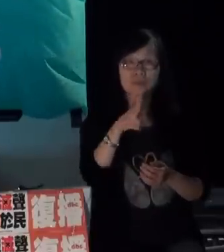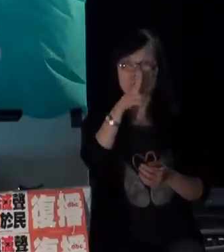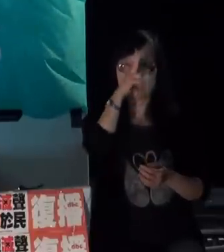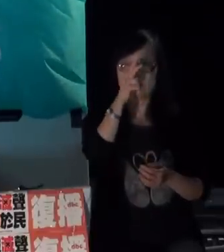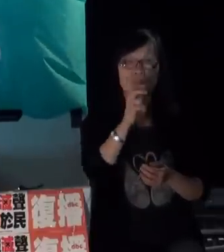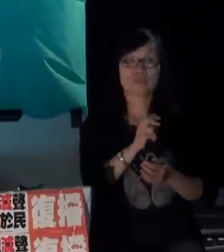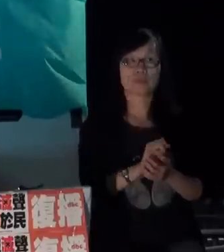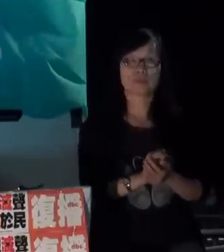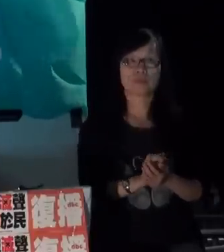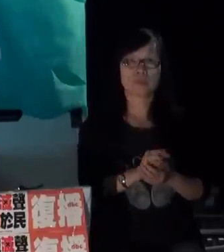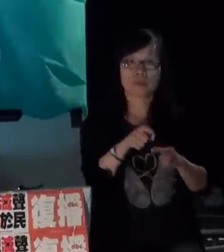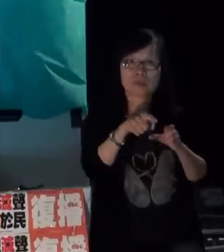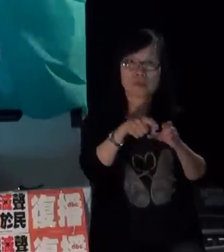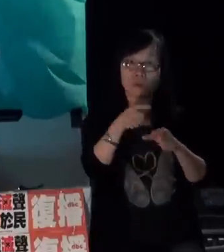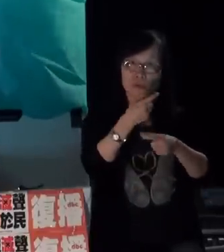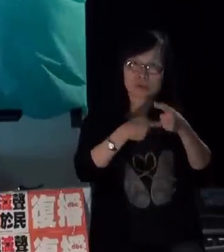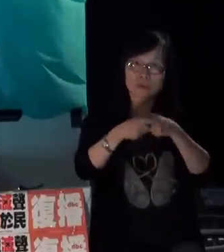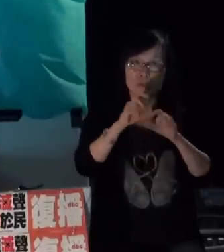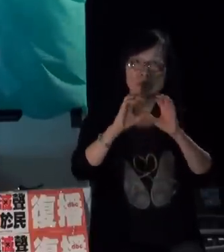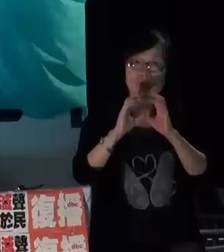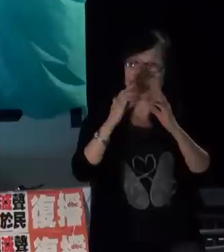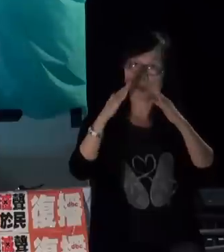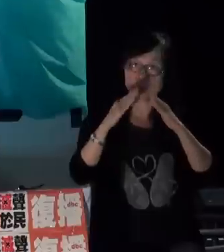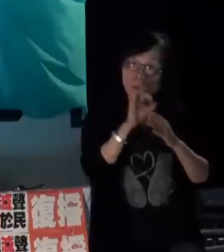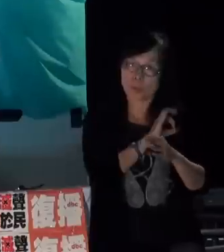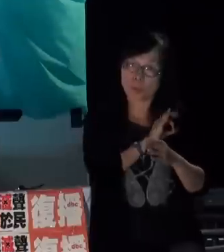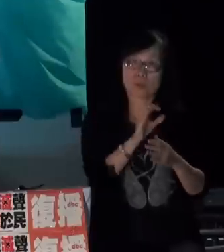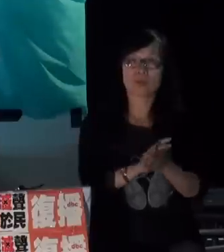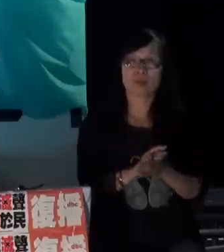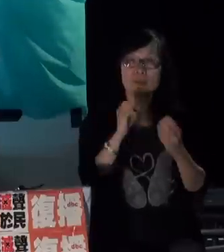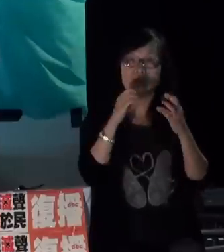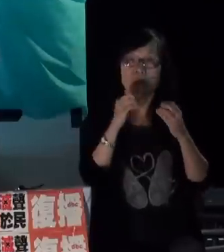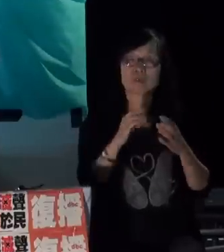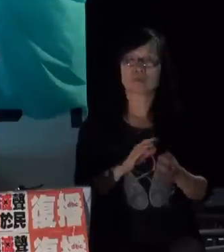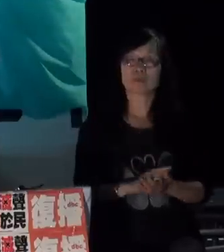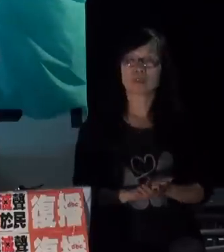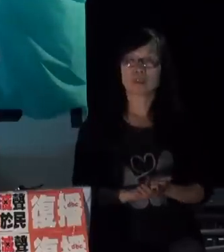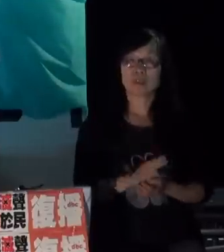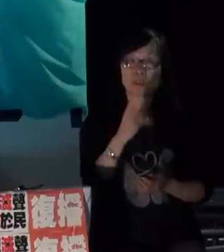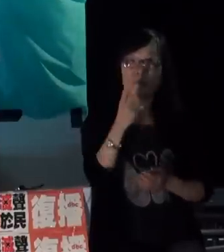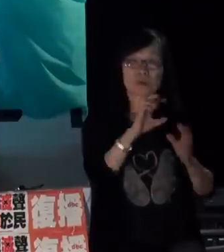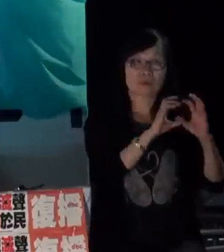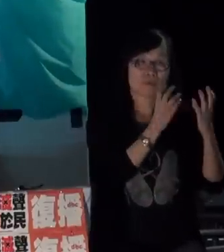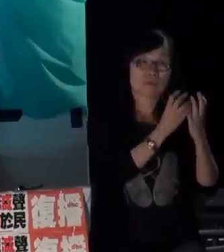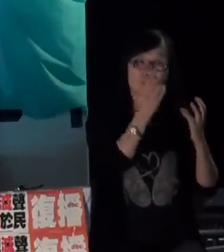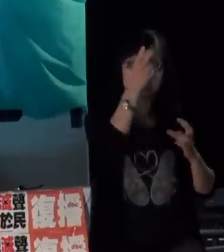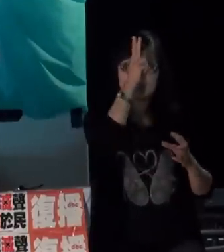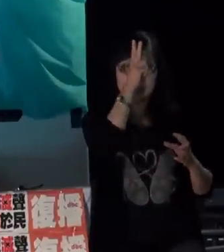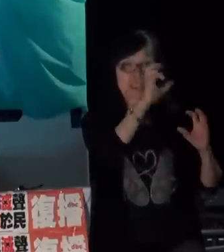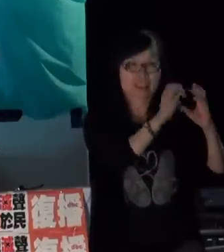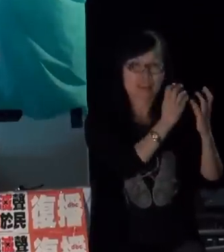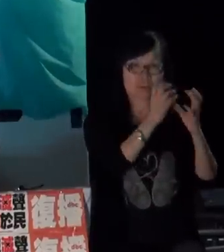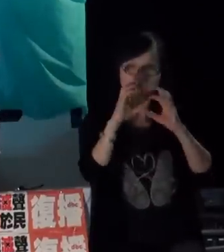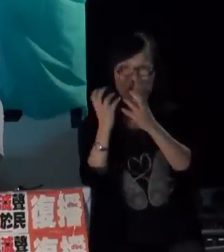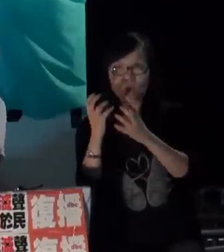攞嚟嗰個財委會嗰樣嘢係打翻轉頭，同你傾咩啊？ 係啊， 所以呢兩個政黨係咪揾笨啊？ 係啊，林鄭月 講下就